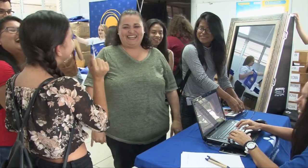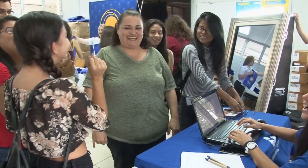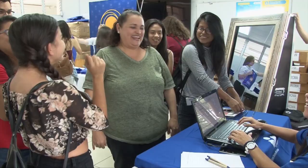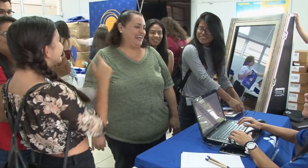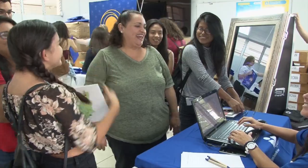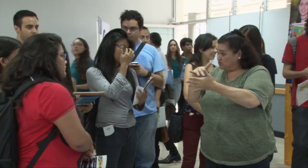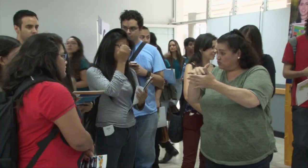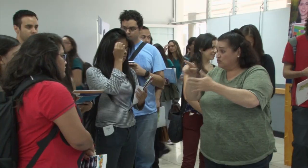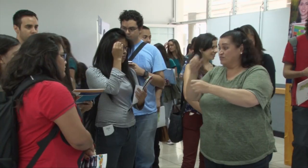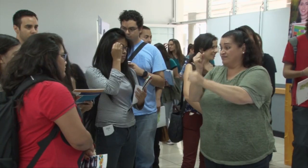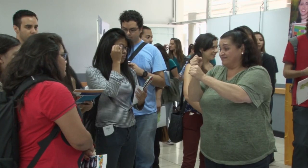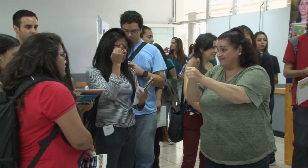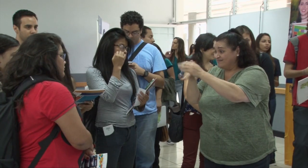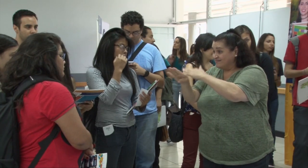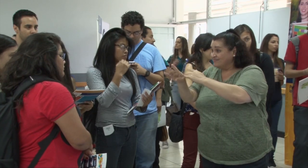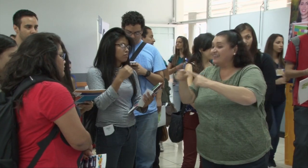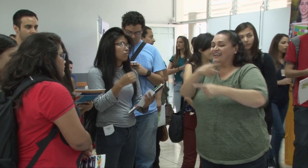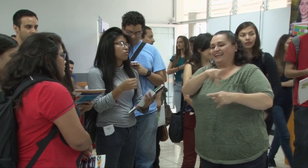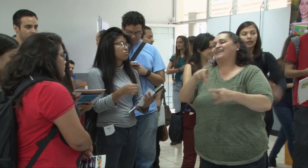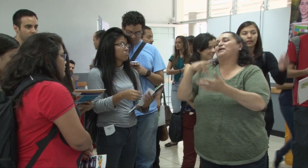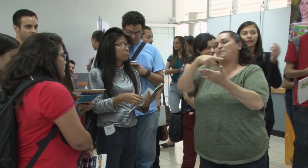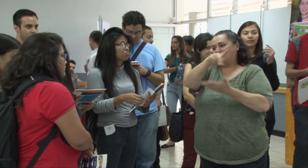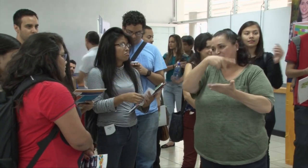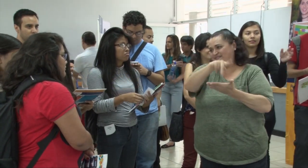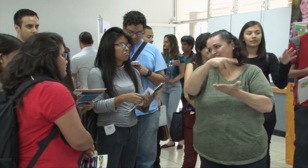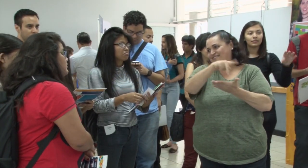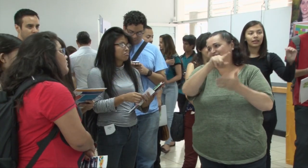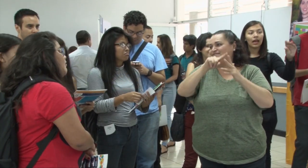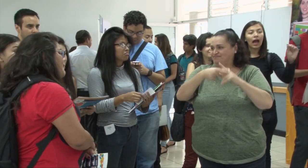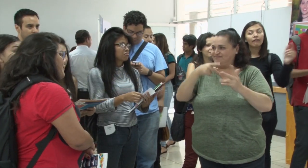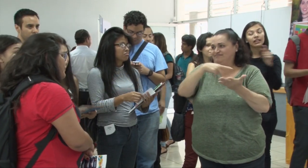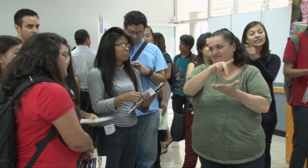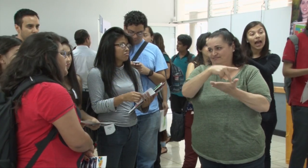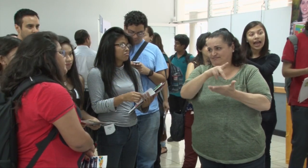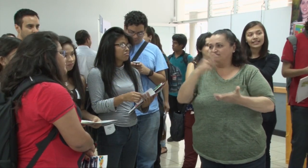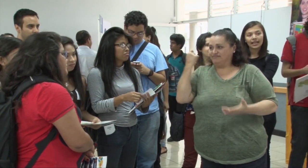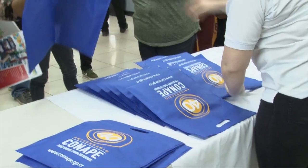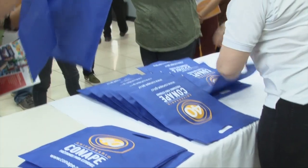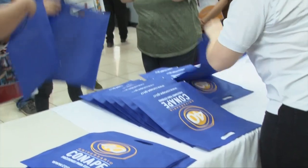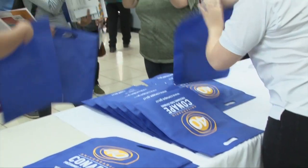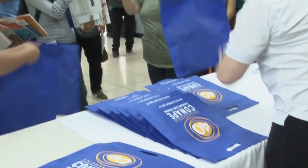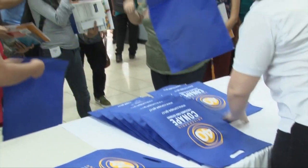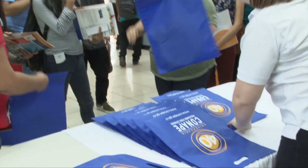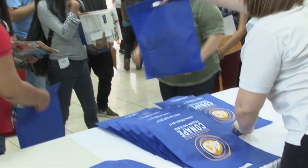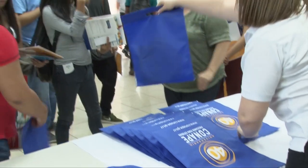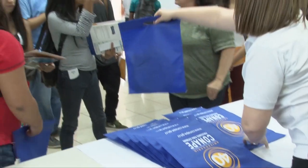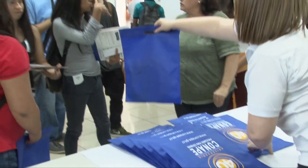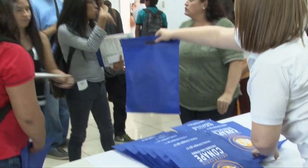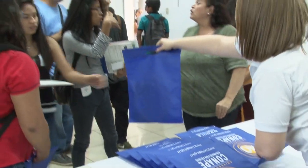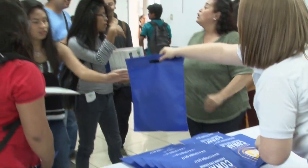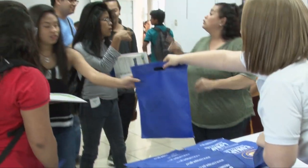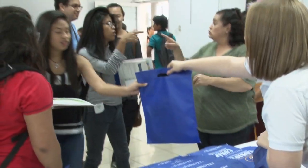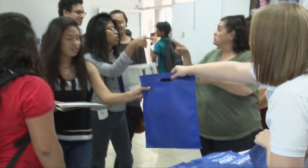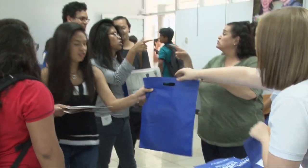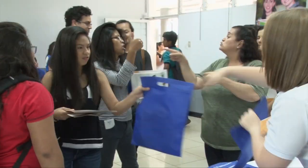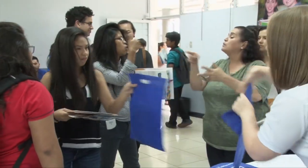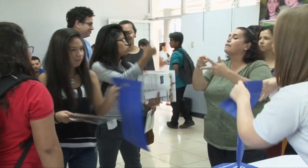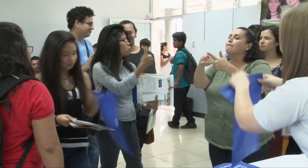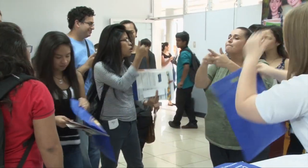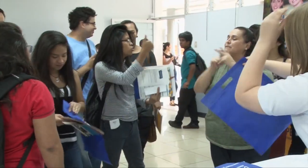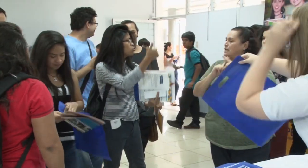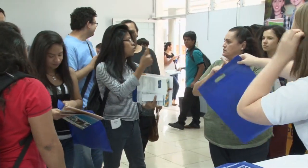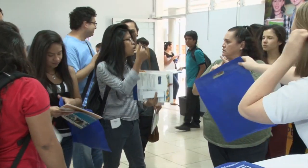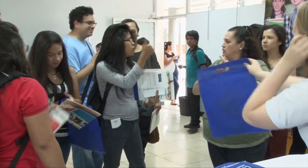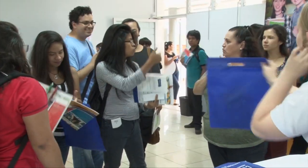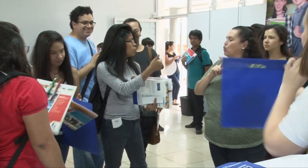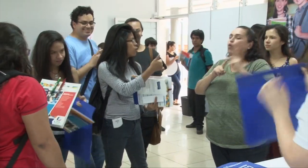éxito este tc cuenta con el apoyo de intérpretes del esto durante los talleres quienes acompañaron a las personas sordas en la visita